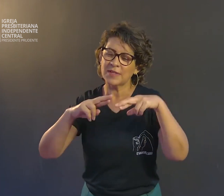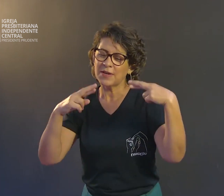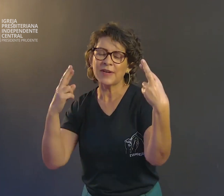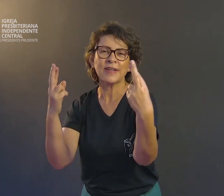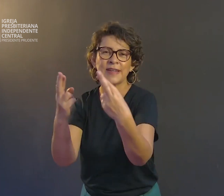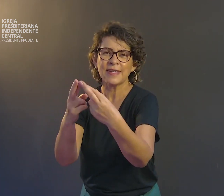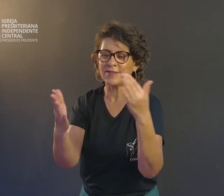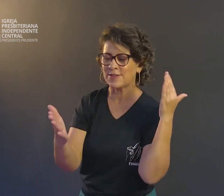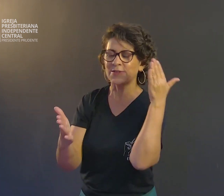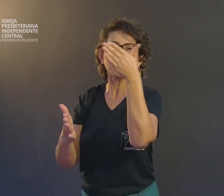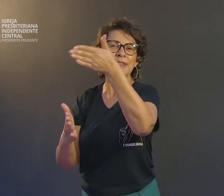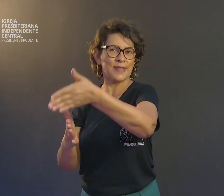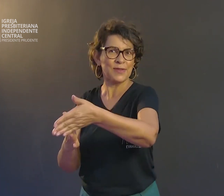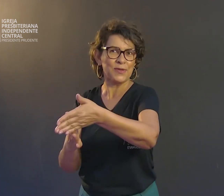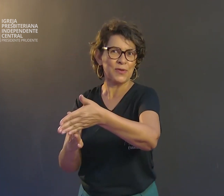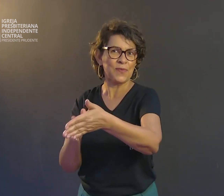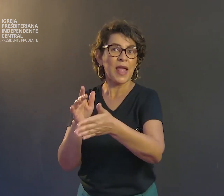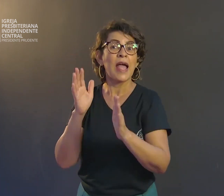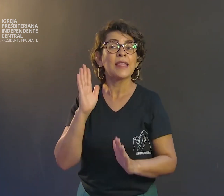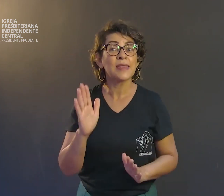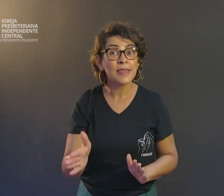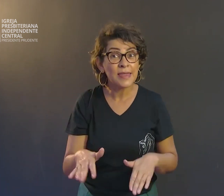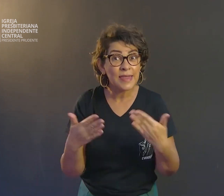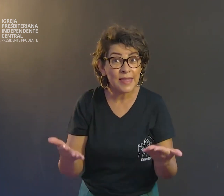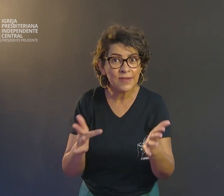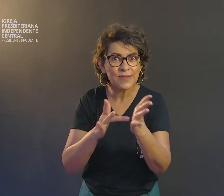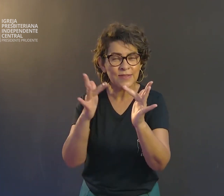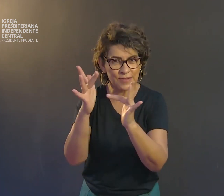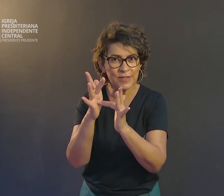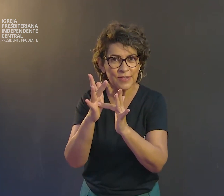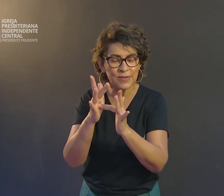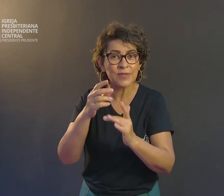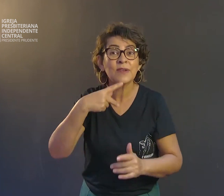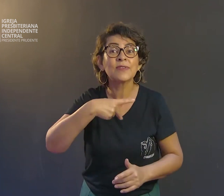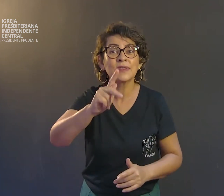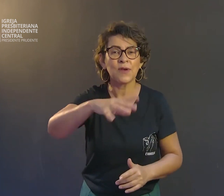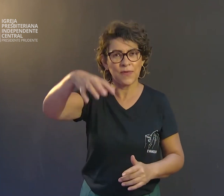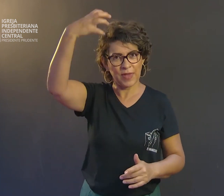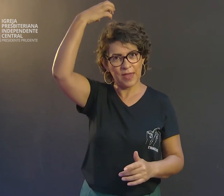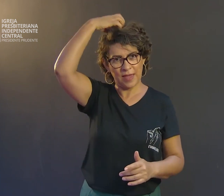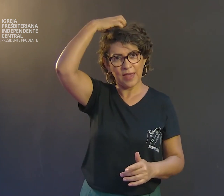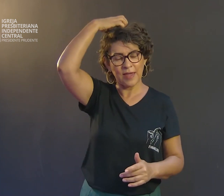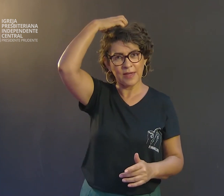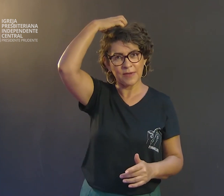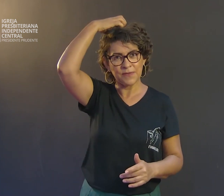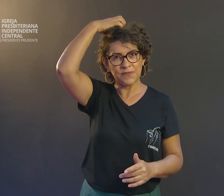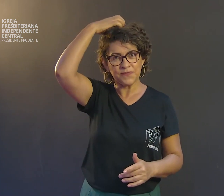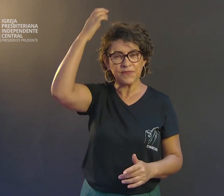agora Jesus é o seu rei. No momento que cremos, somos feitos nova criatura.